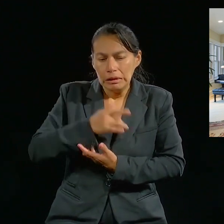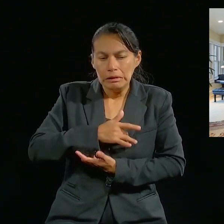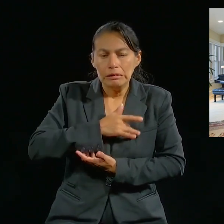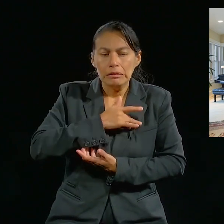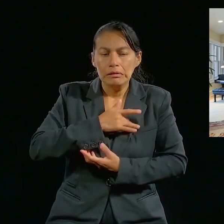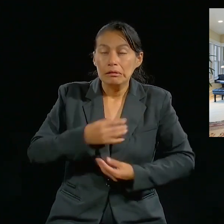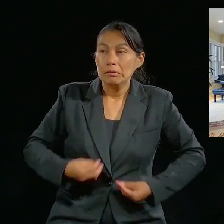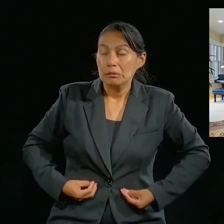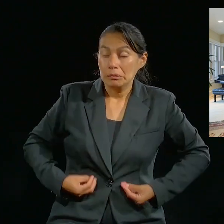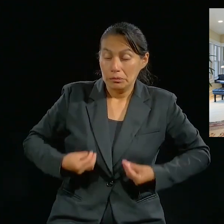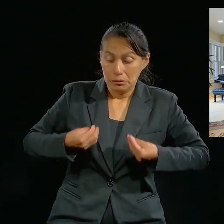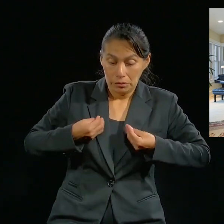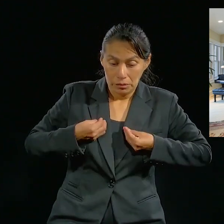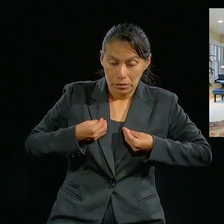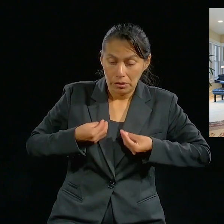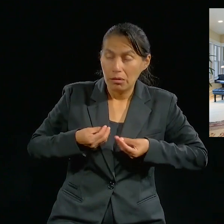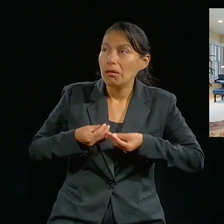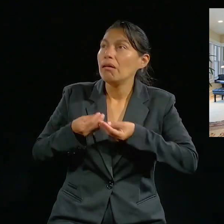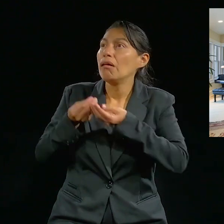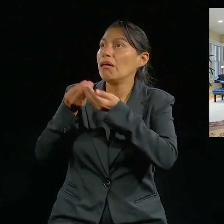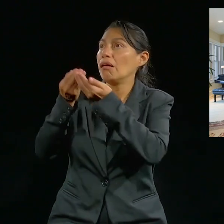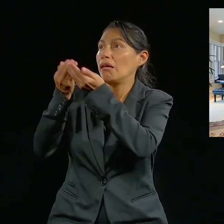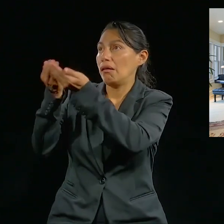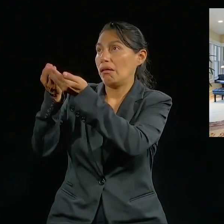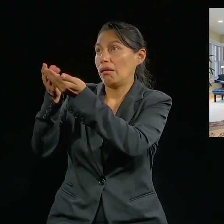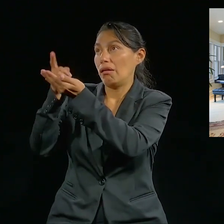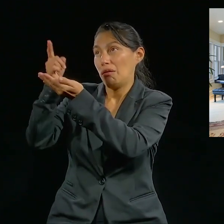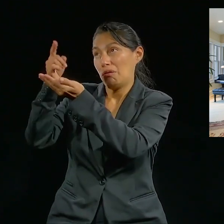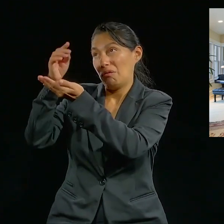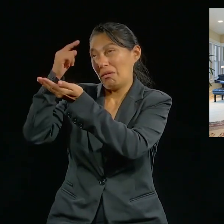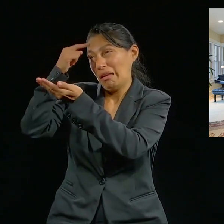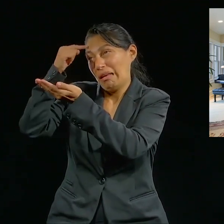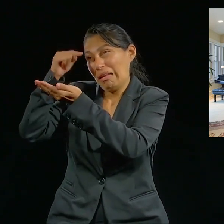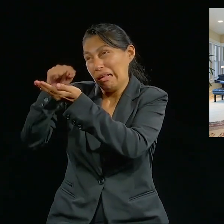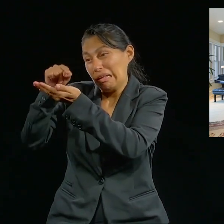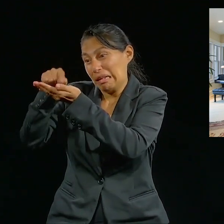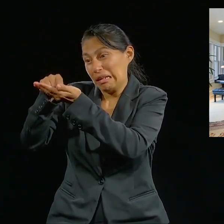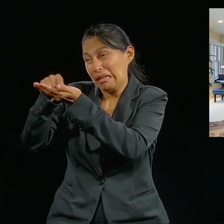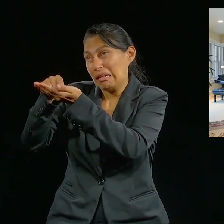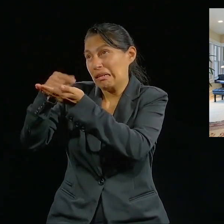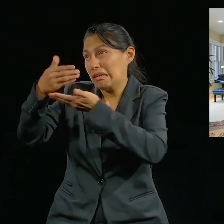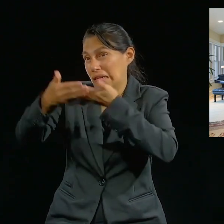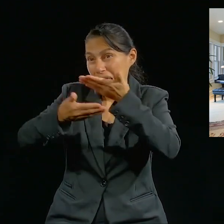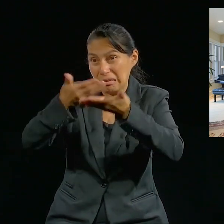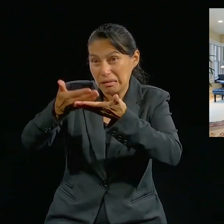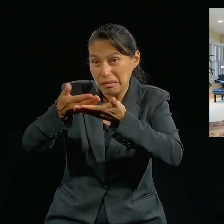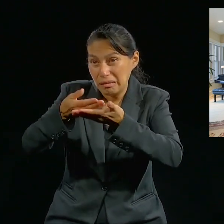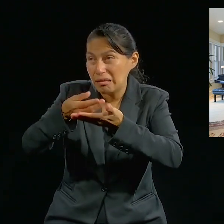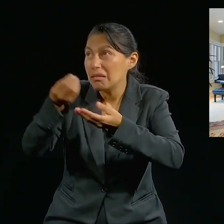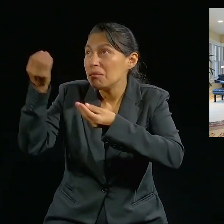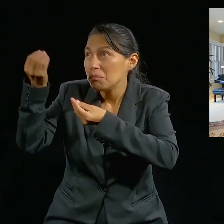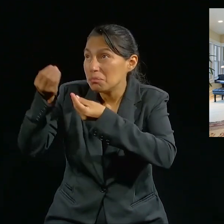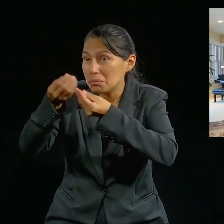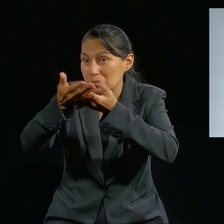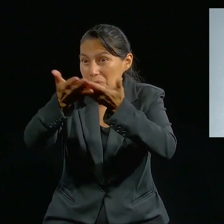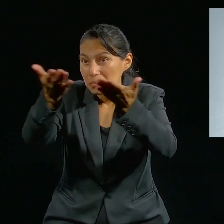ves algo que puede ser útil que pueda servir para tu obra